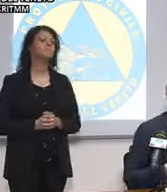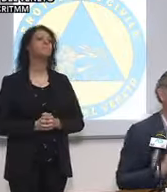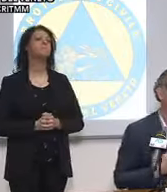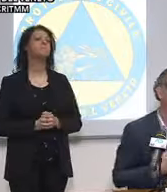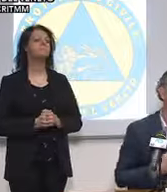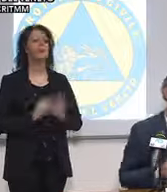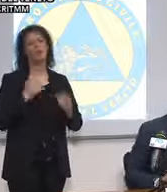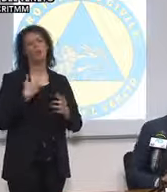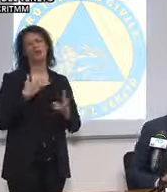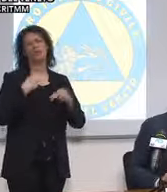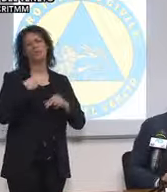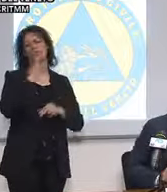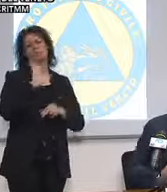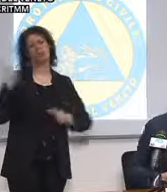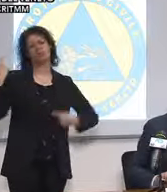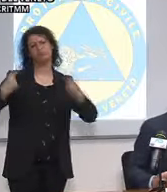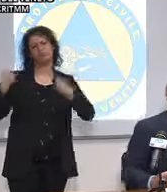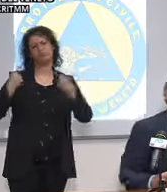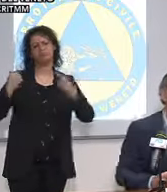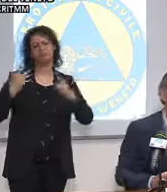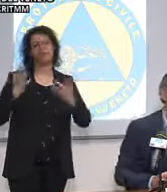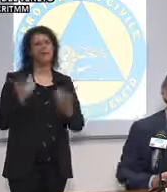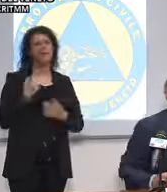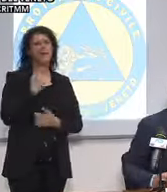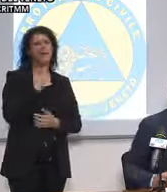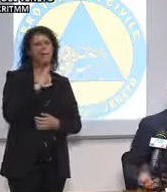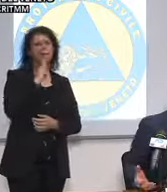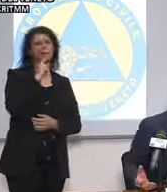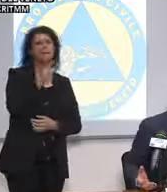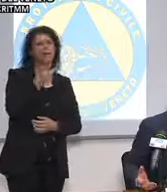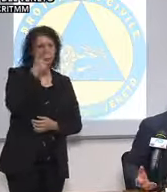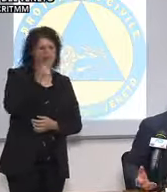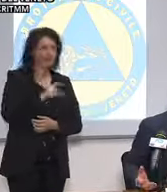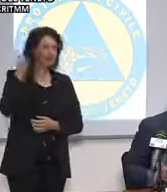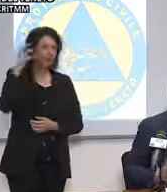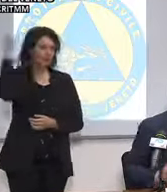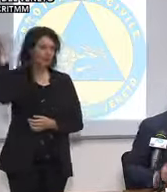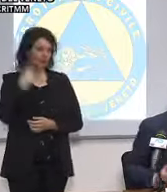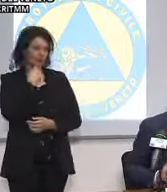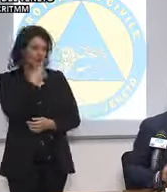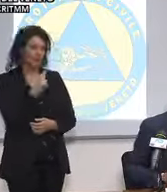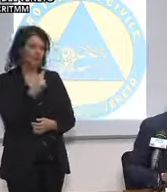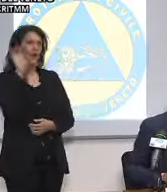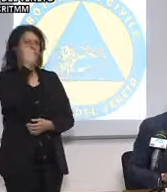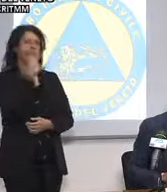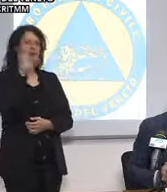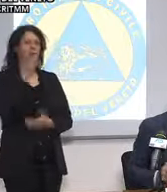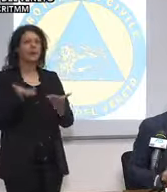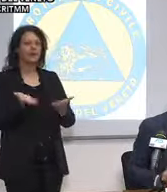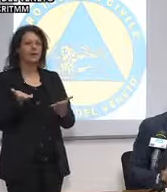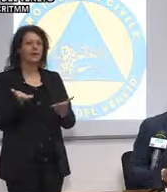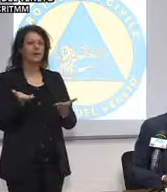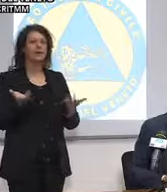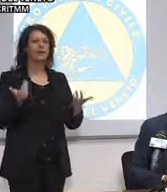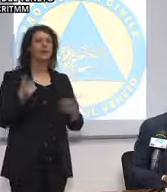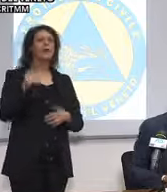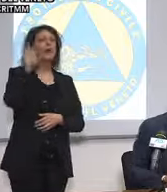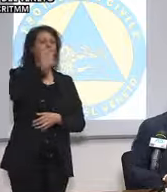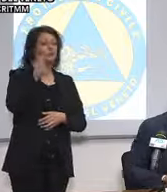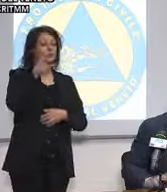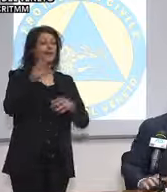cercare contrapposizioni. Lo dico perché se tu mi chiami in ballo, mi tiri in ballo, devo rispondere. La cassa integrazione in Veneto non è che non sta arrivando per colpa